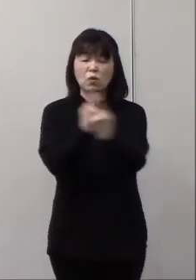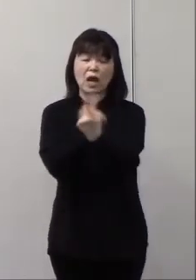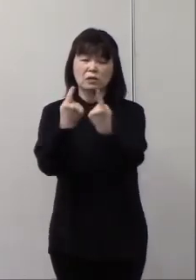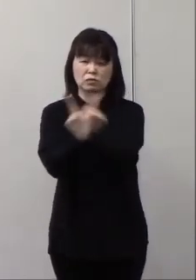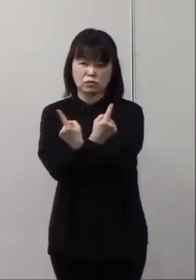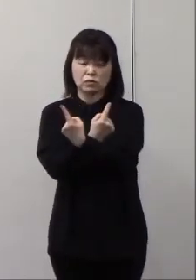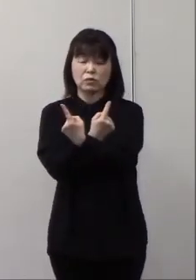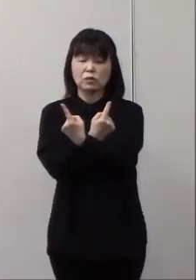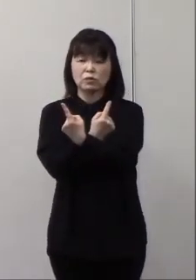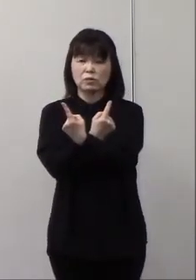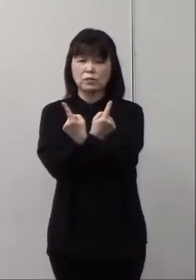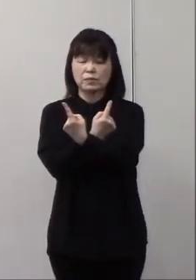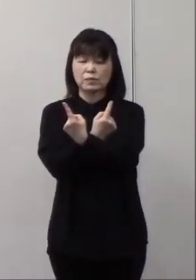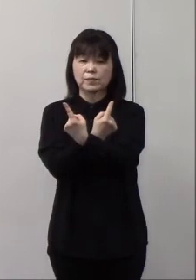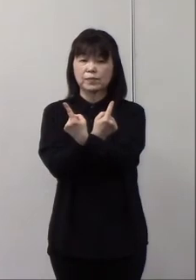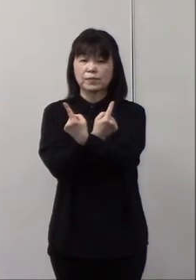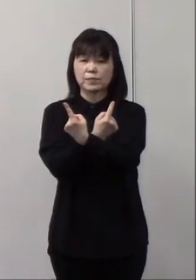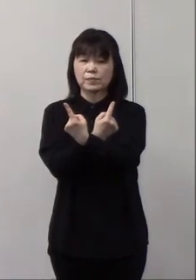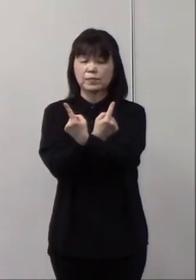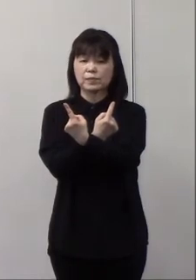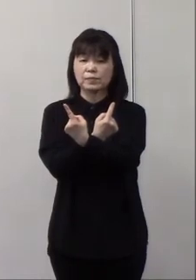と、